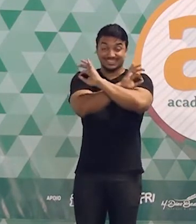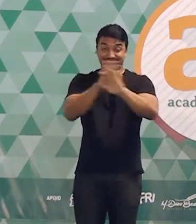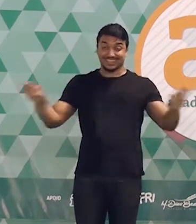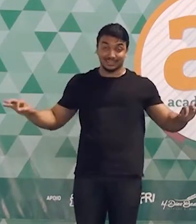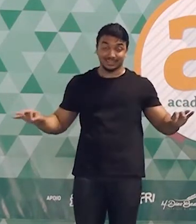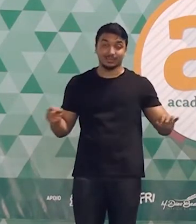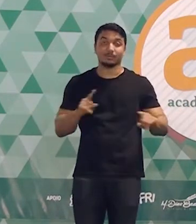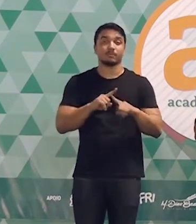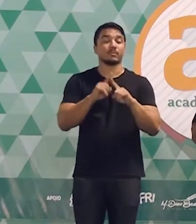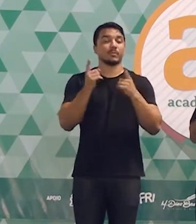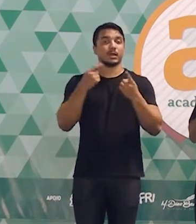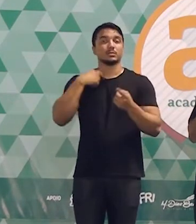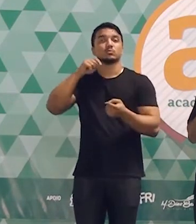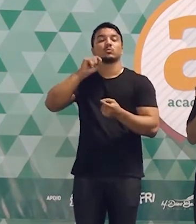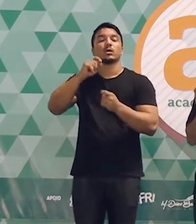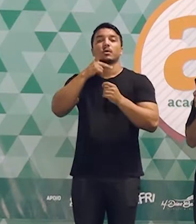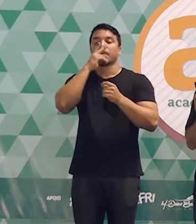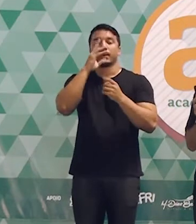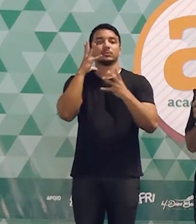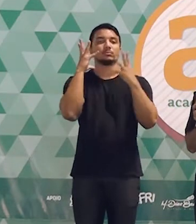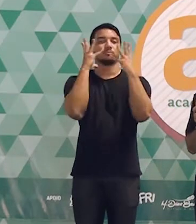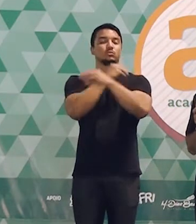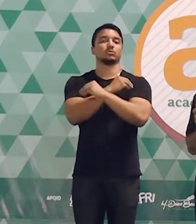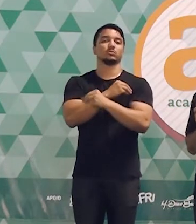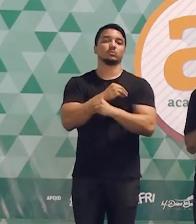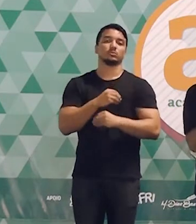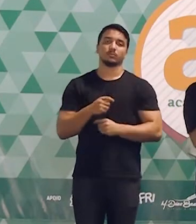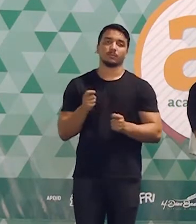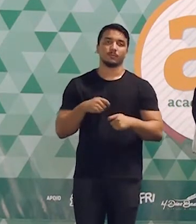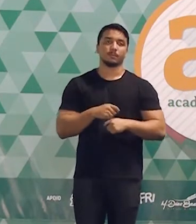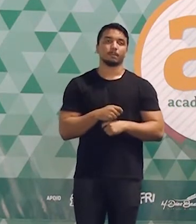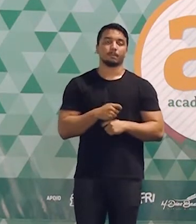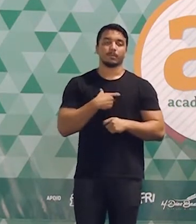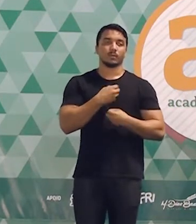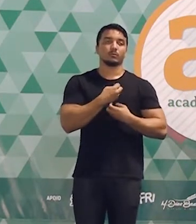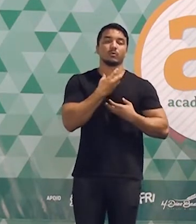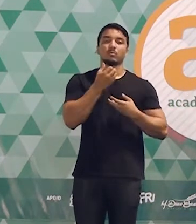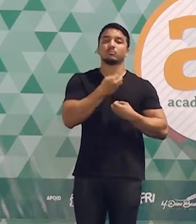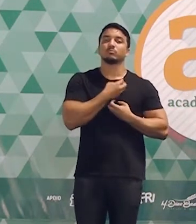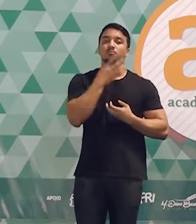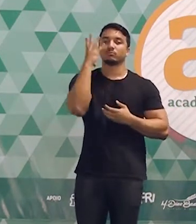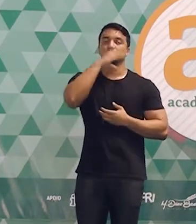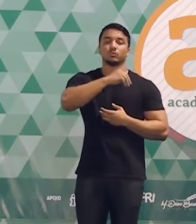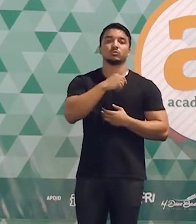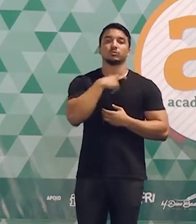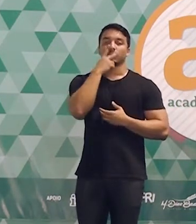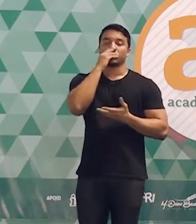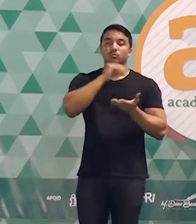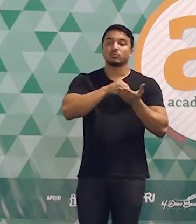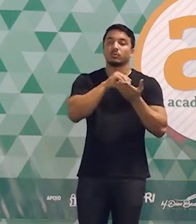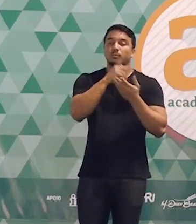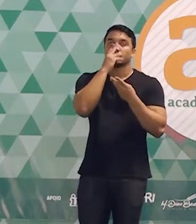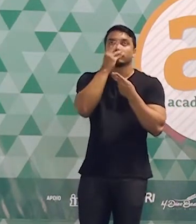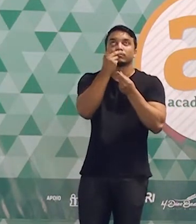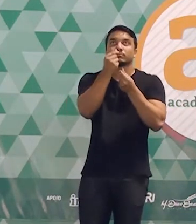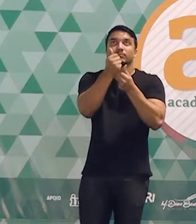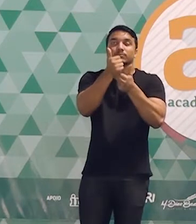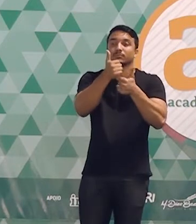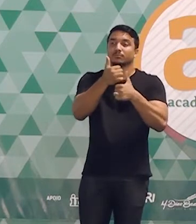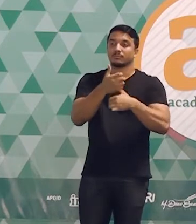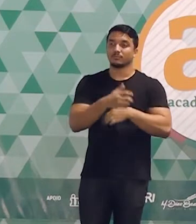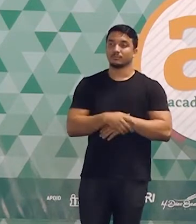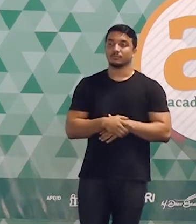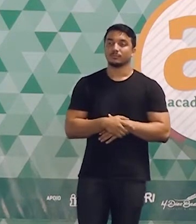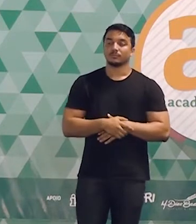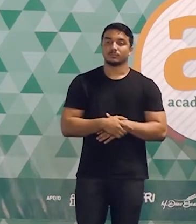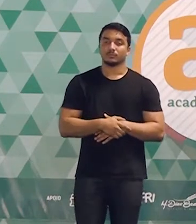nenhuma. Mas é bonito. Isso é uma coisa, no mínimo, sobrenatural, que está escrito